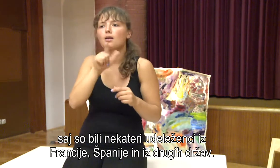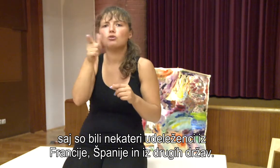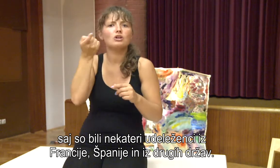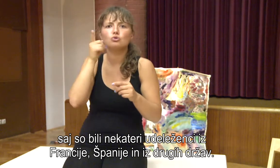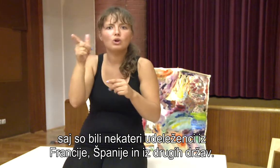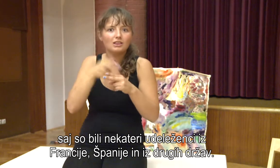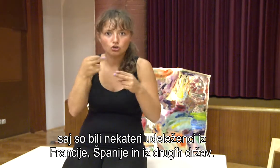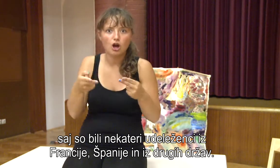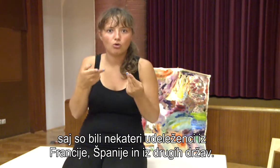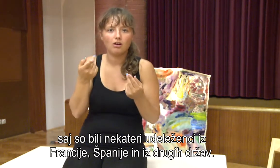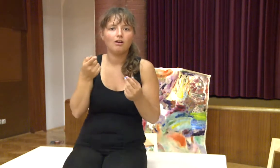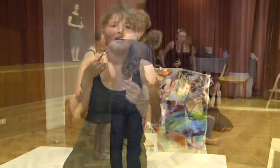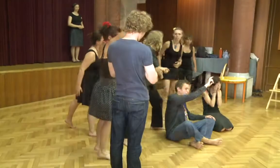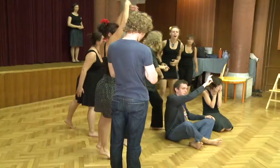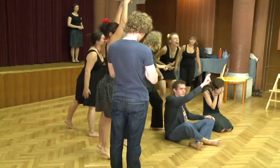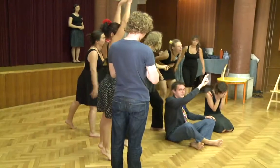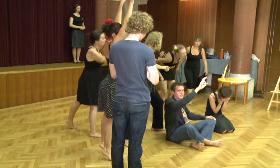pa tudi drugih držav.